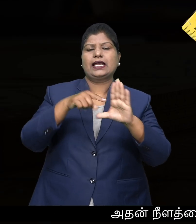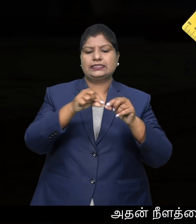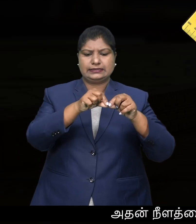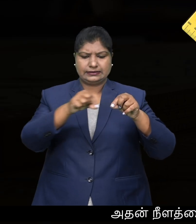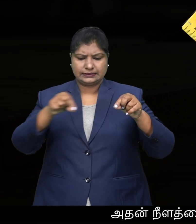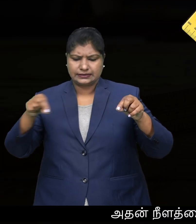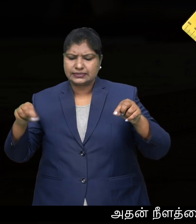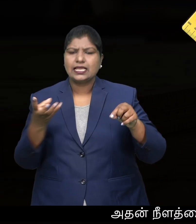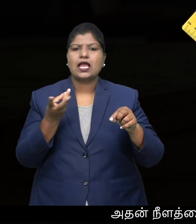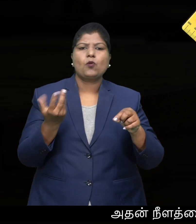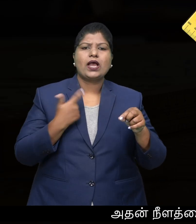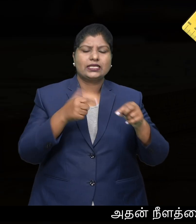அளவிடவும்.